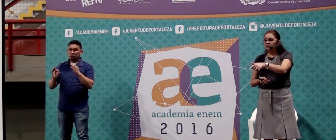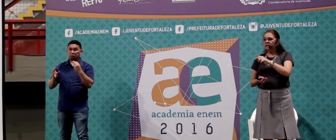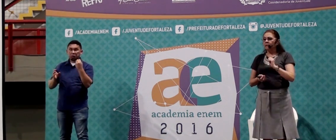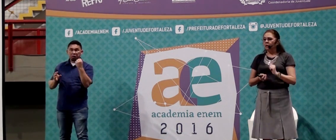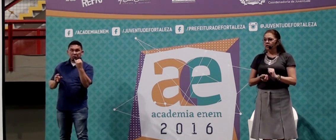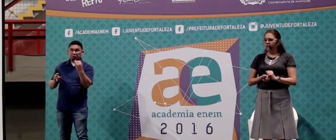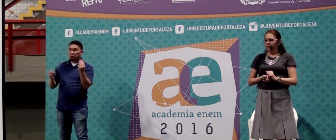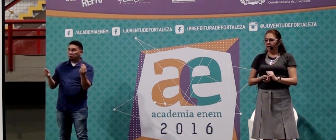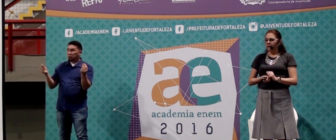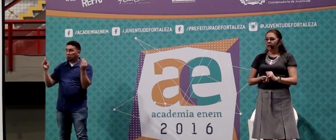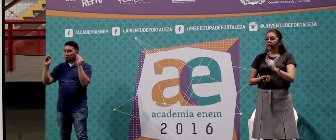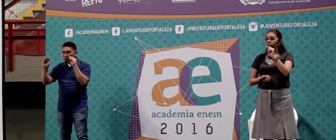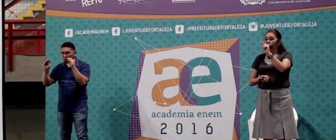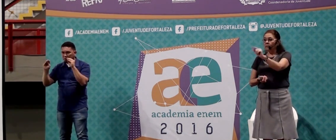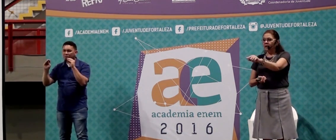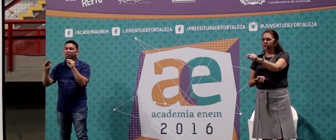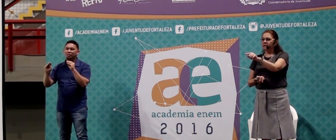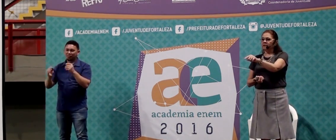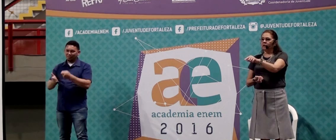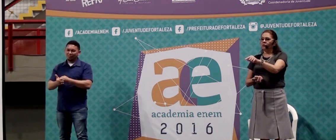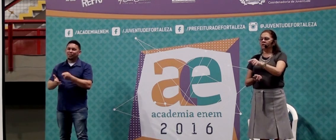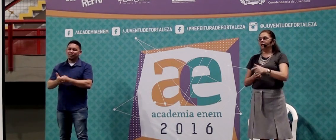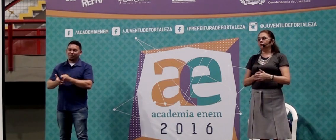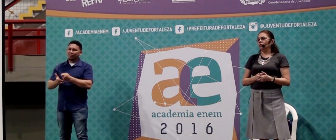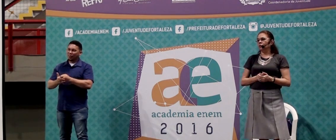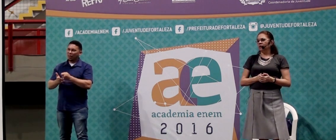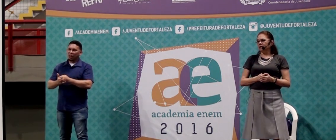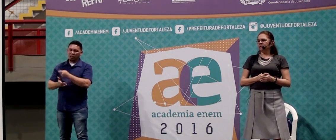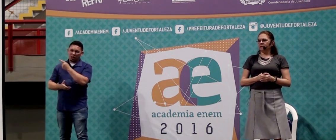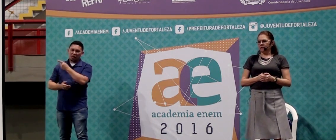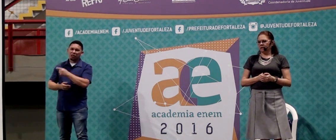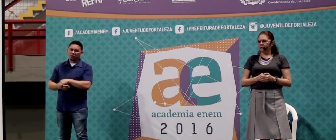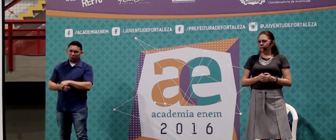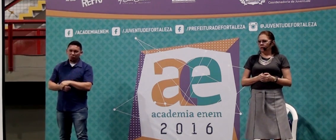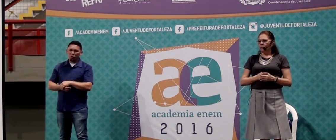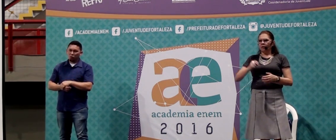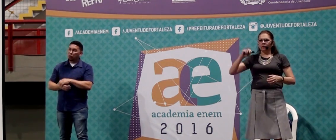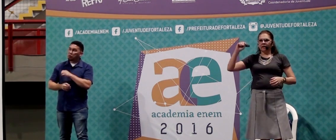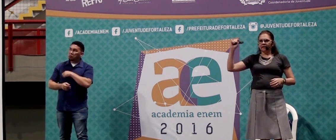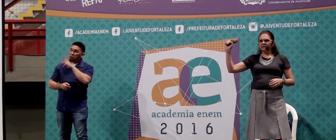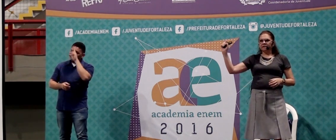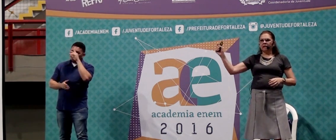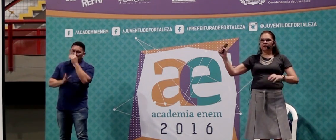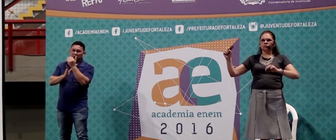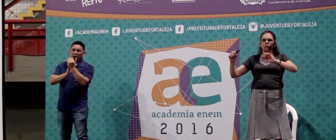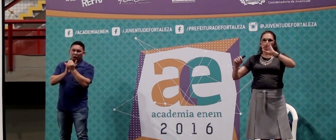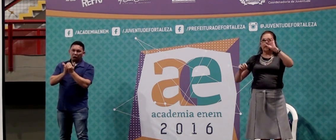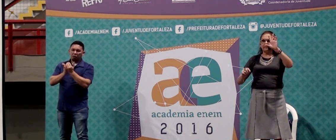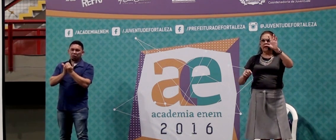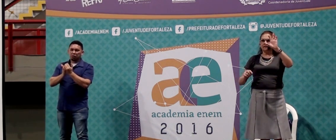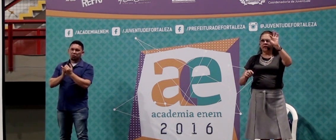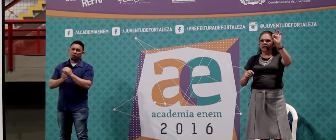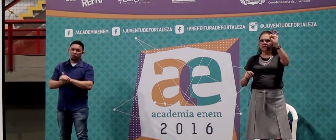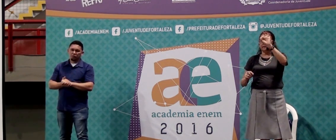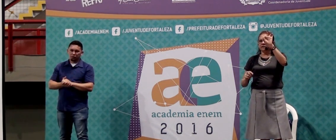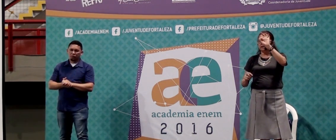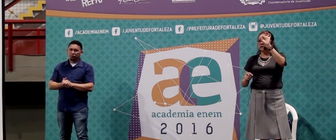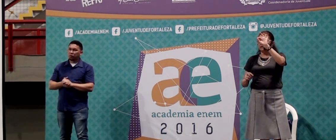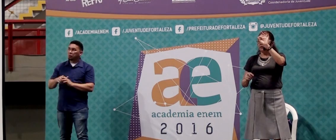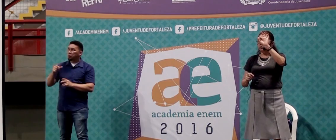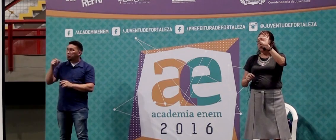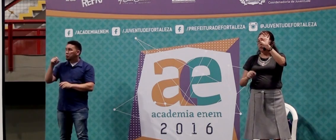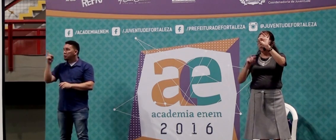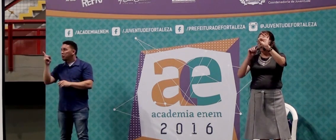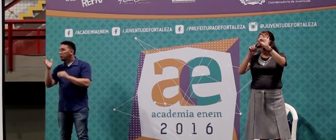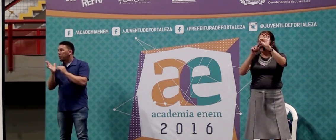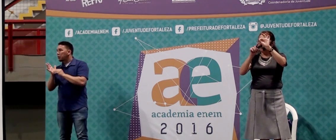se você botar, ele começa a ser contado como linha escrita. Qualquer acento, qualquer palavra errada que você